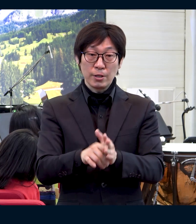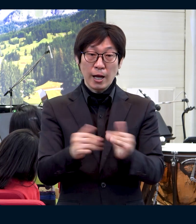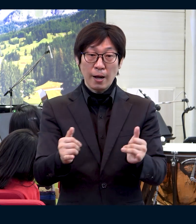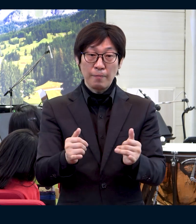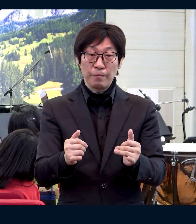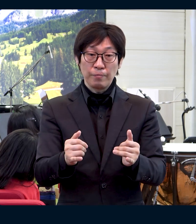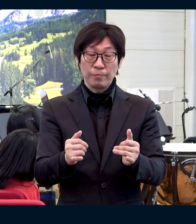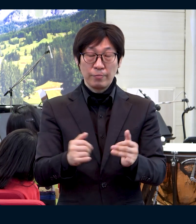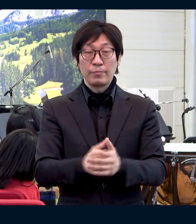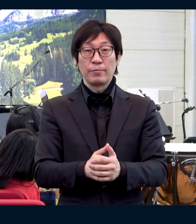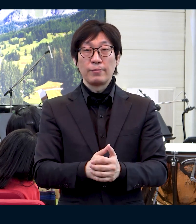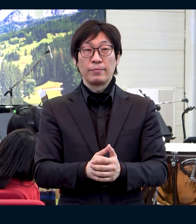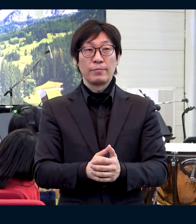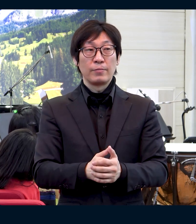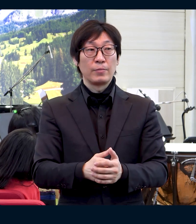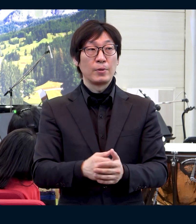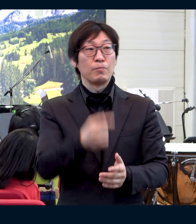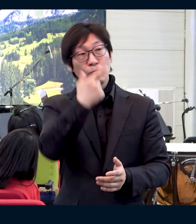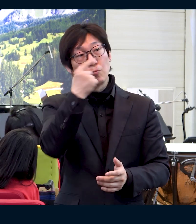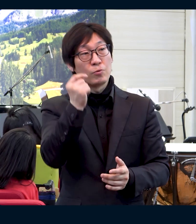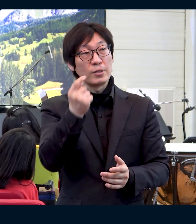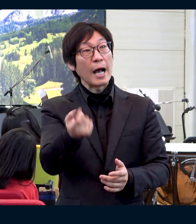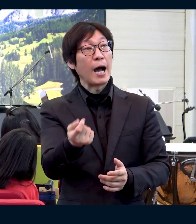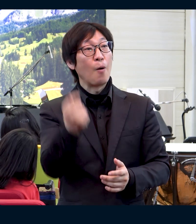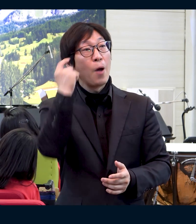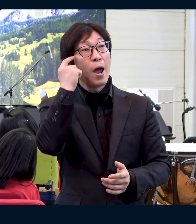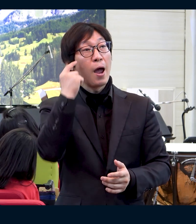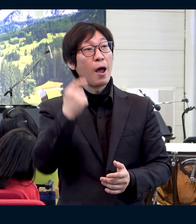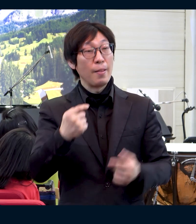때문에. 너나 잘하세요.